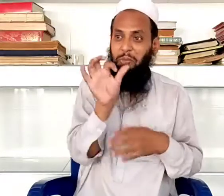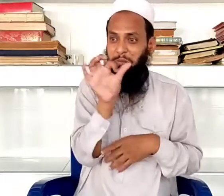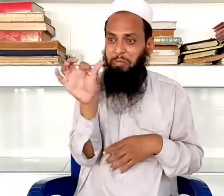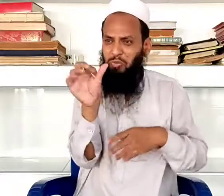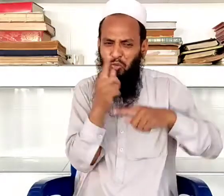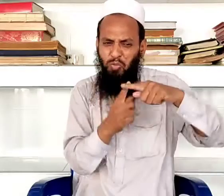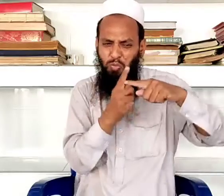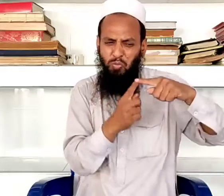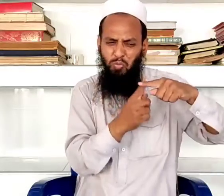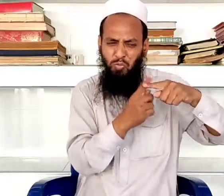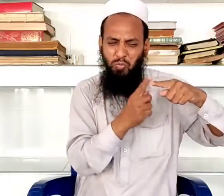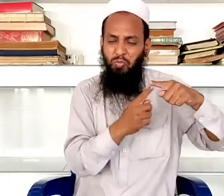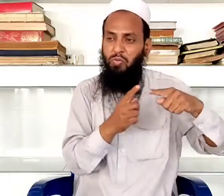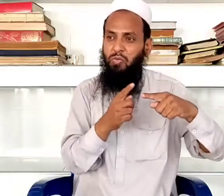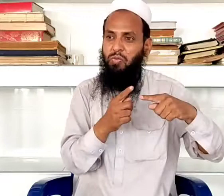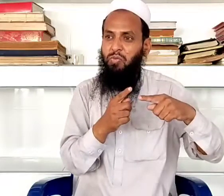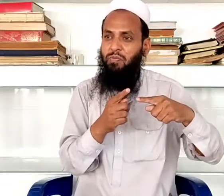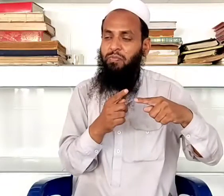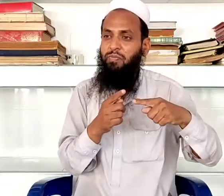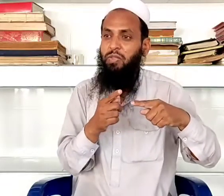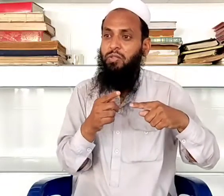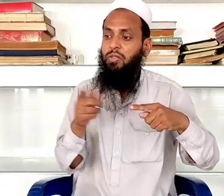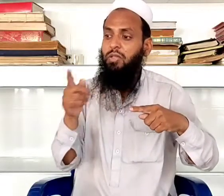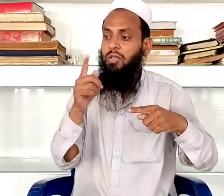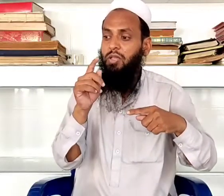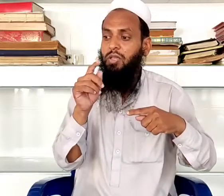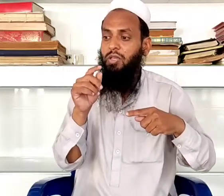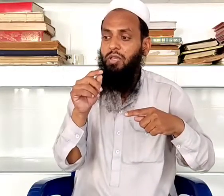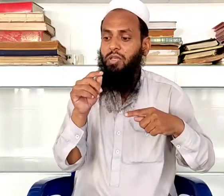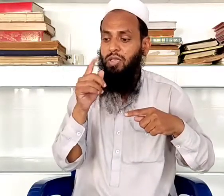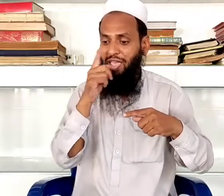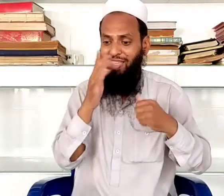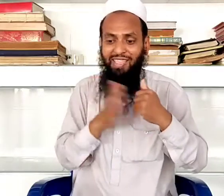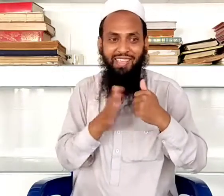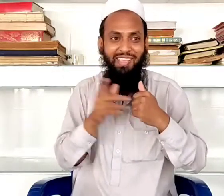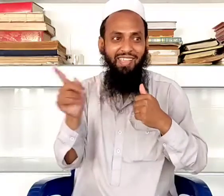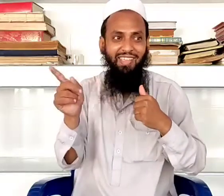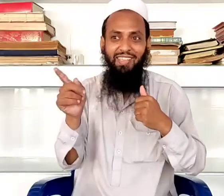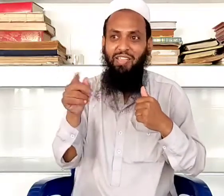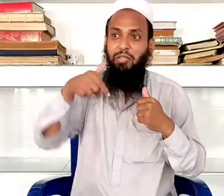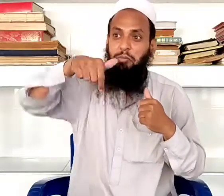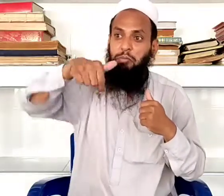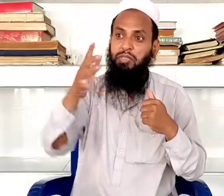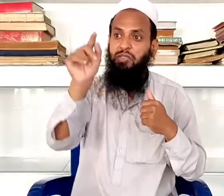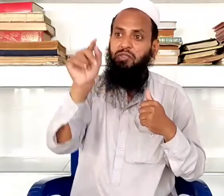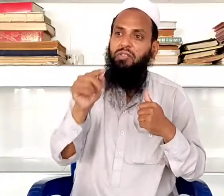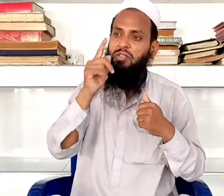तो 8वां हिस्सा जो 73 दिरहम बनते हैं। अंदी ने कोई ठीक है 73 दिरहम फरमाया उस बीबी नु दे दिते